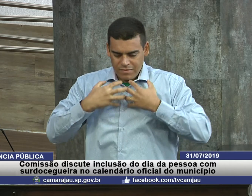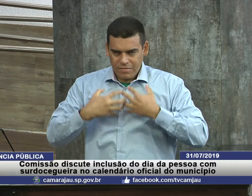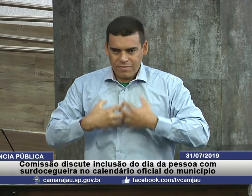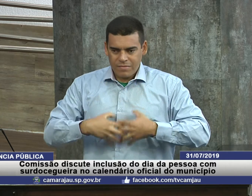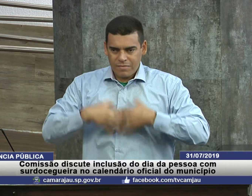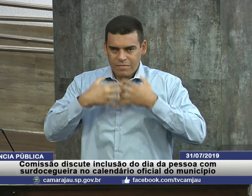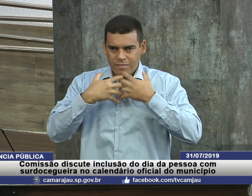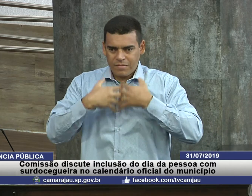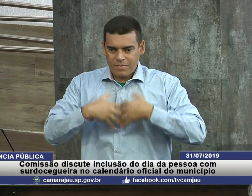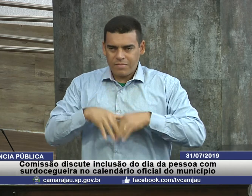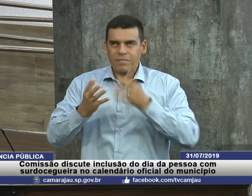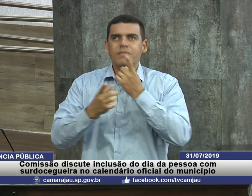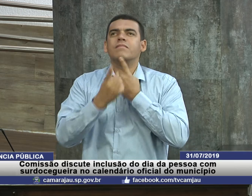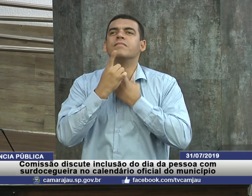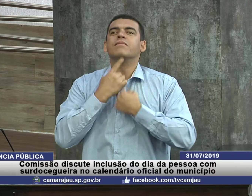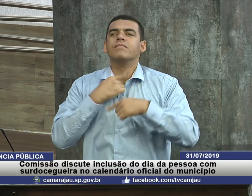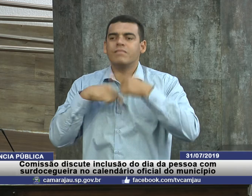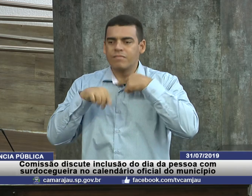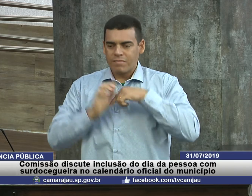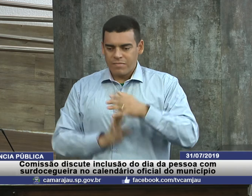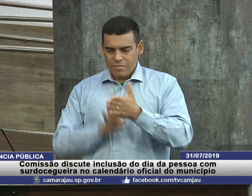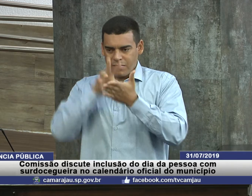que contemplem a pessoa com surdo-cegueira.